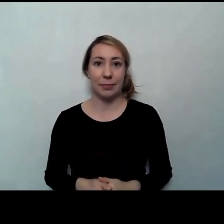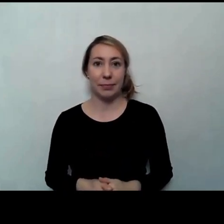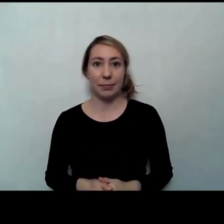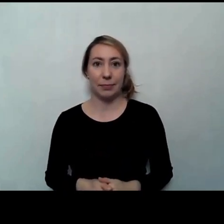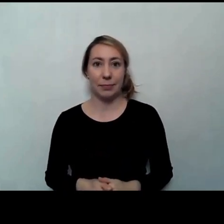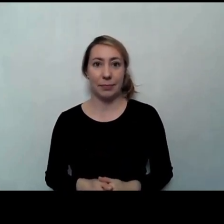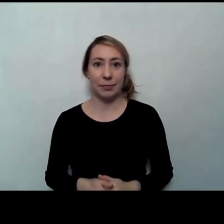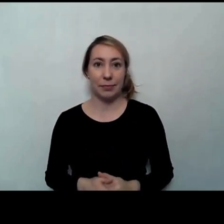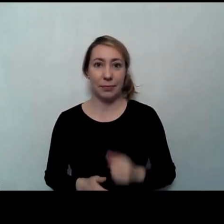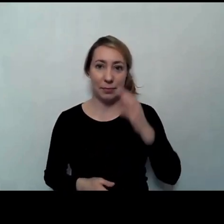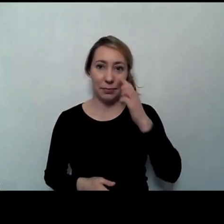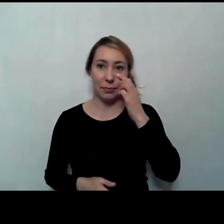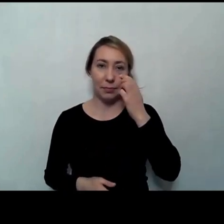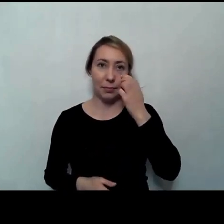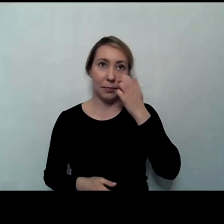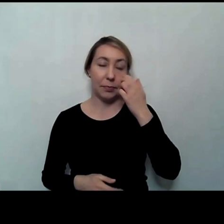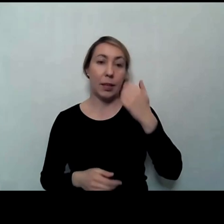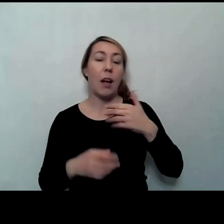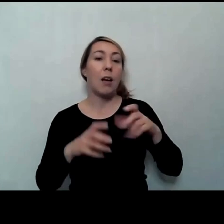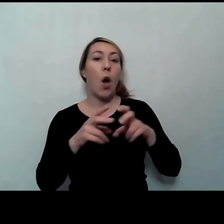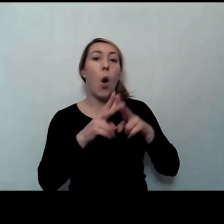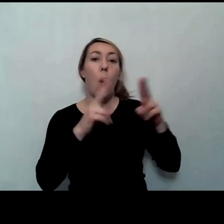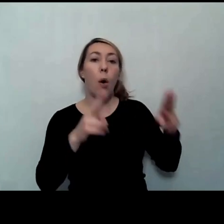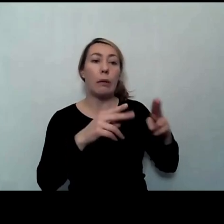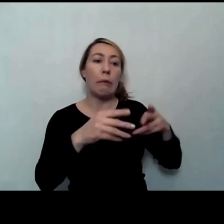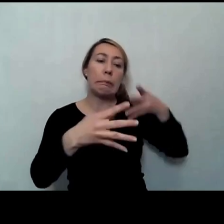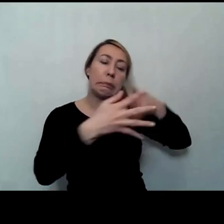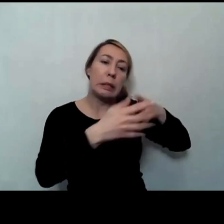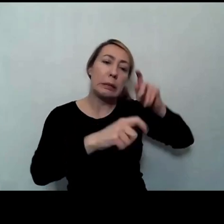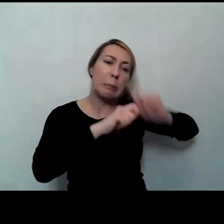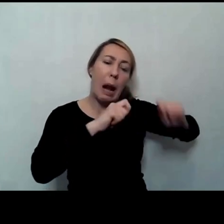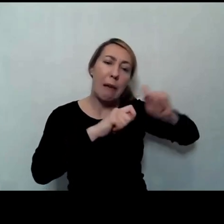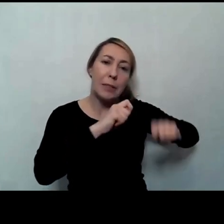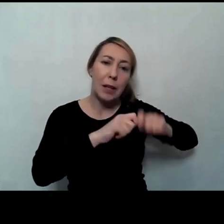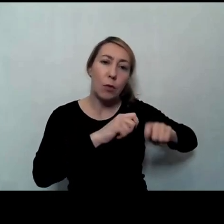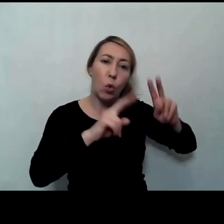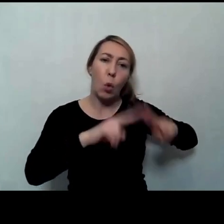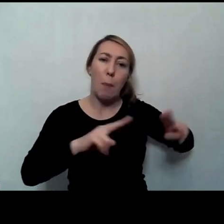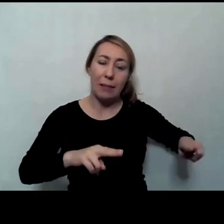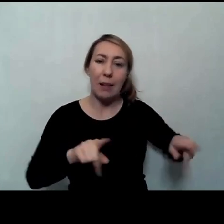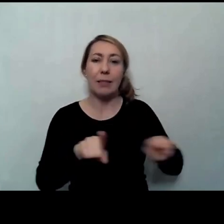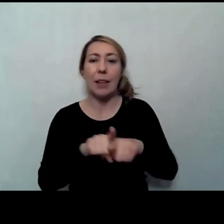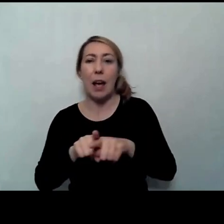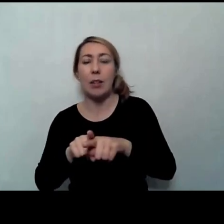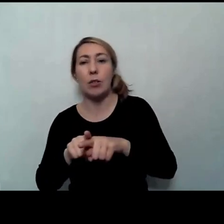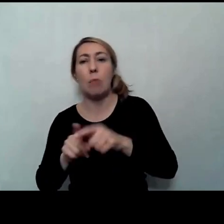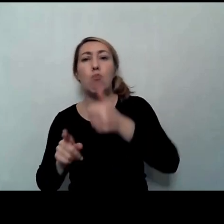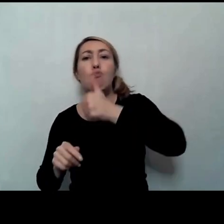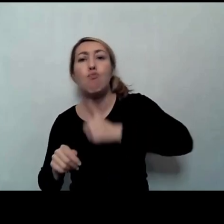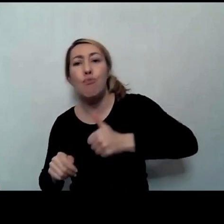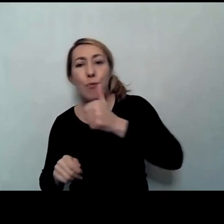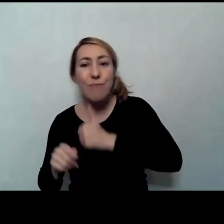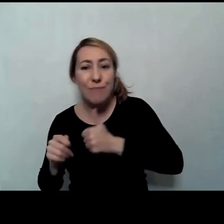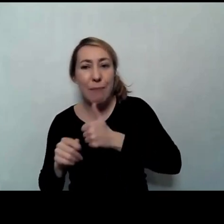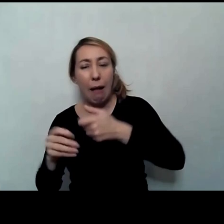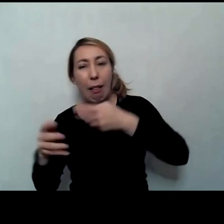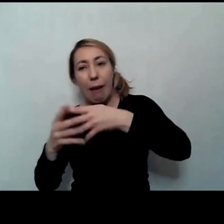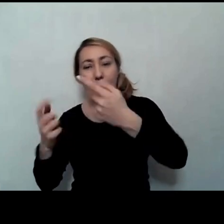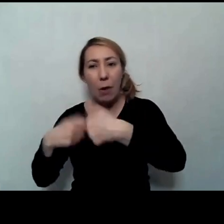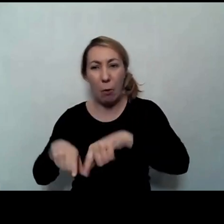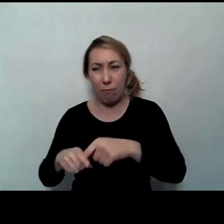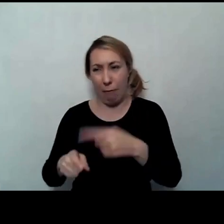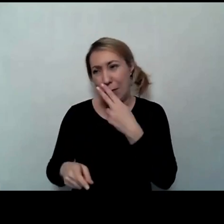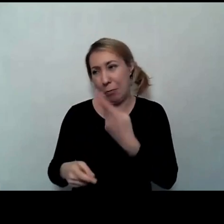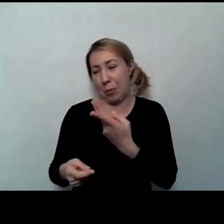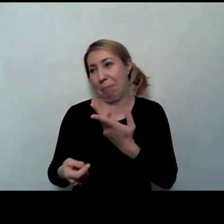No podczas normalizacji, czy podczas tak naprawdę pilotażu widać było, że nie było